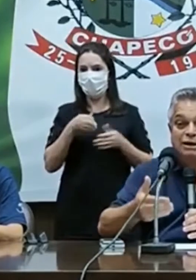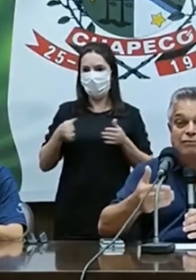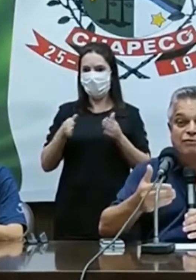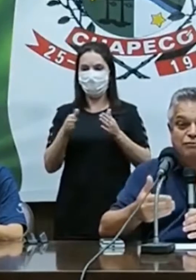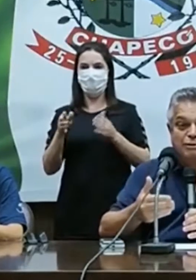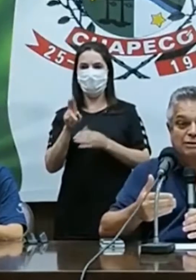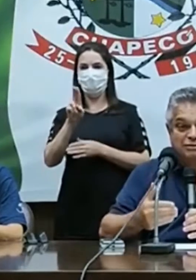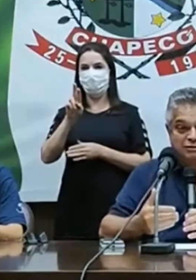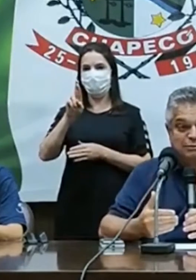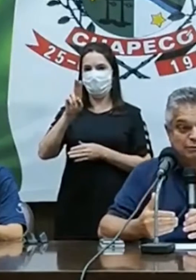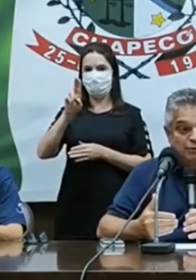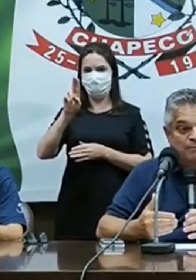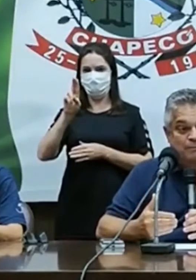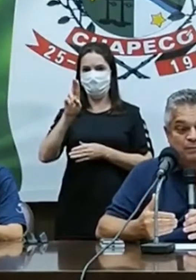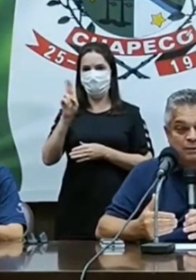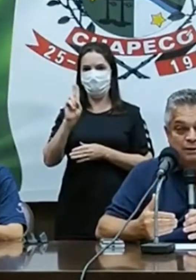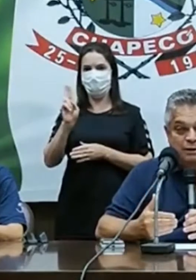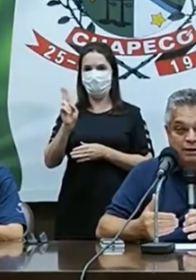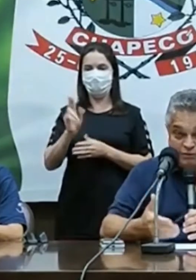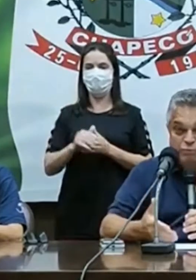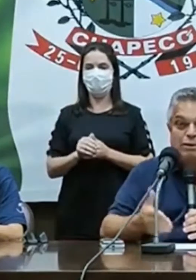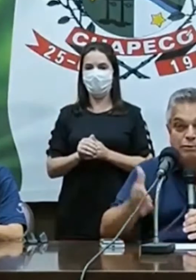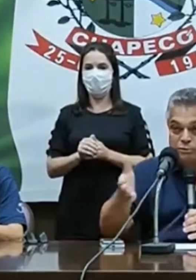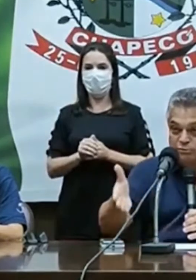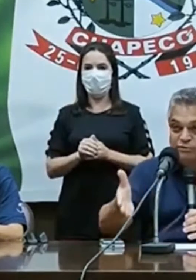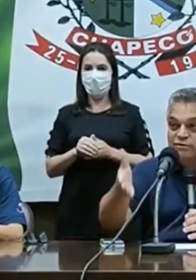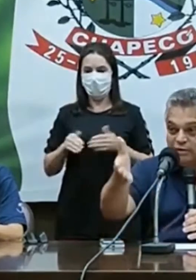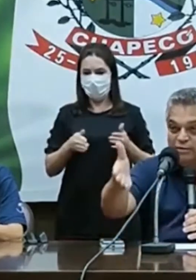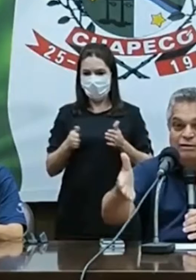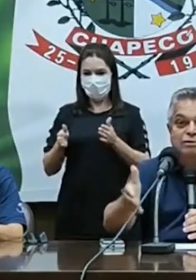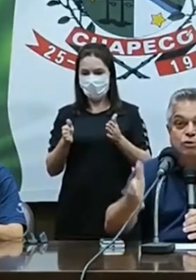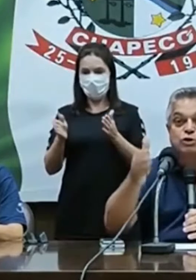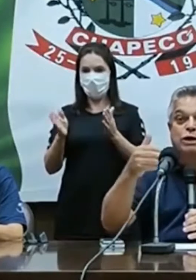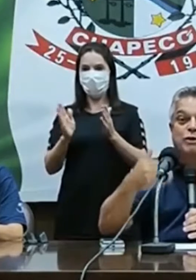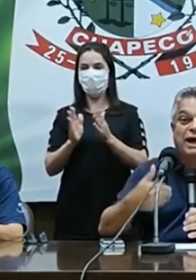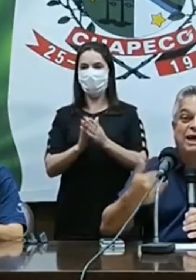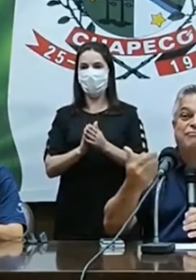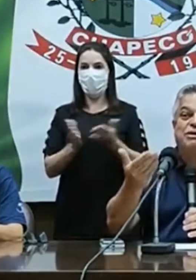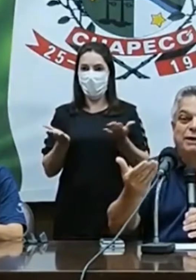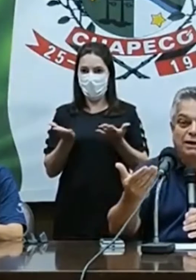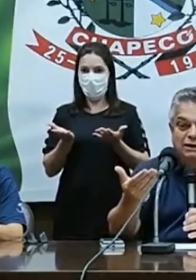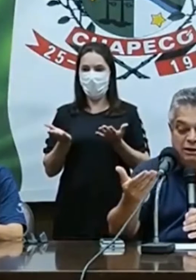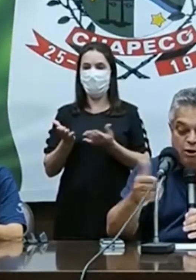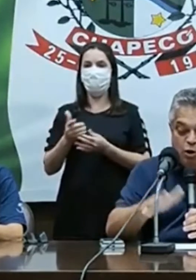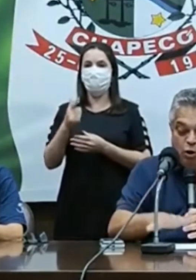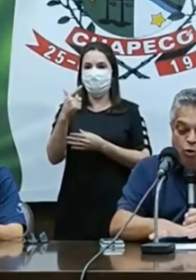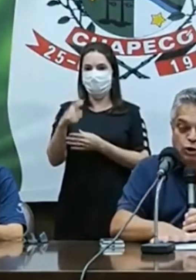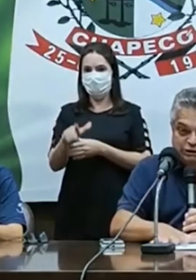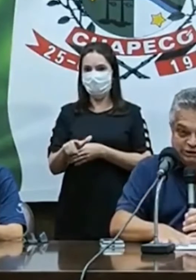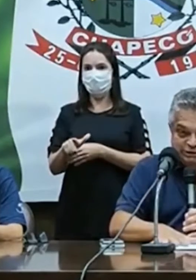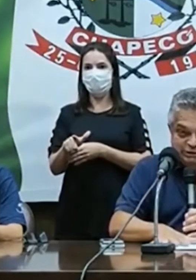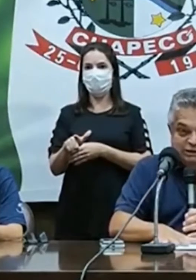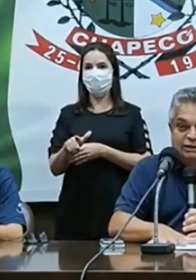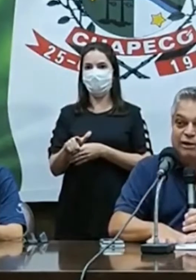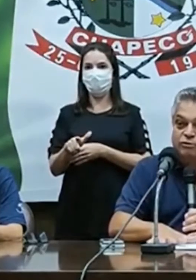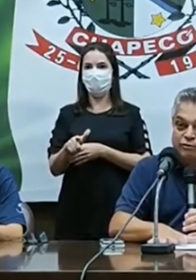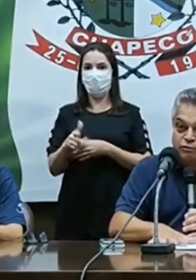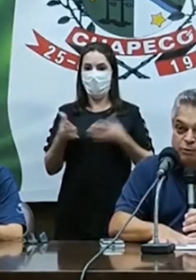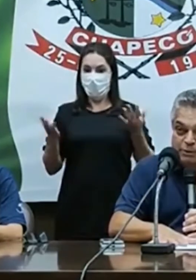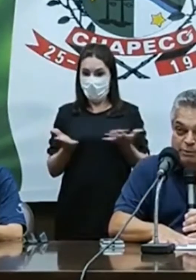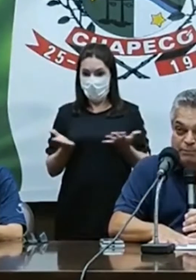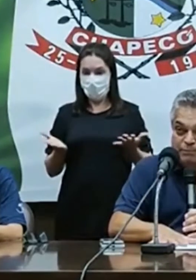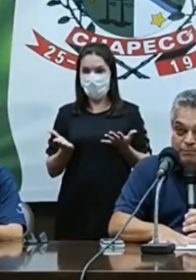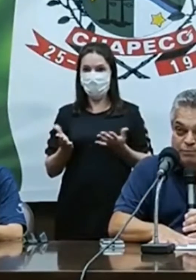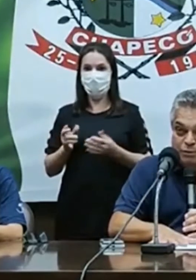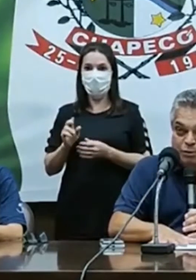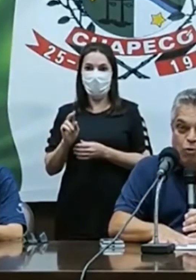solucionar o problema efetivamente da cidade de Chapecó. Esse era o caminho que eu disse, está aí. Então hoje eu quero reafirmar, ou hoje a